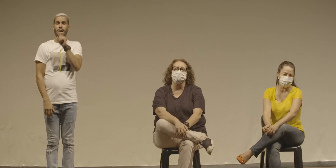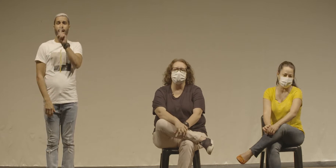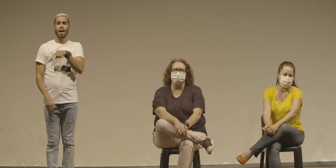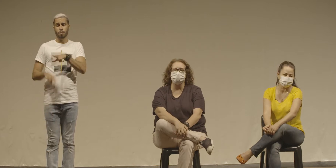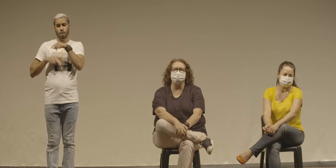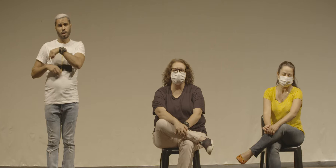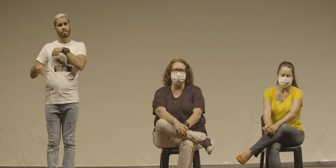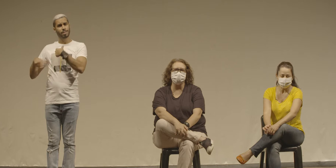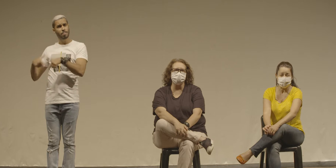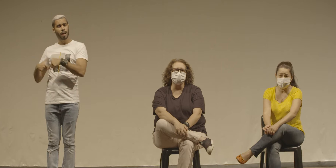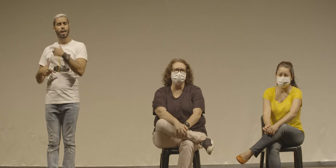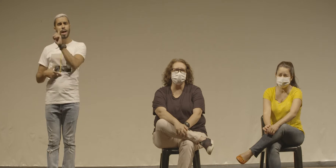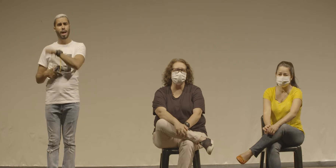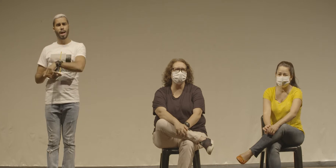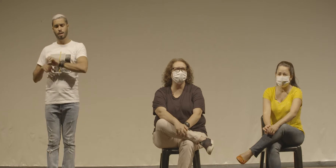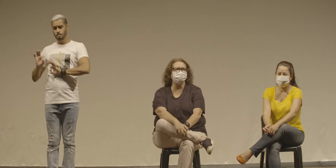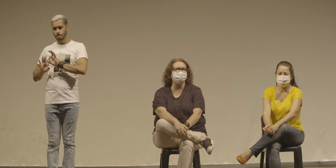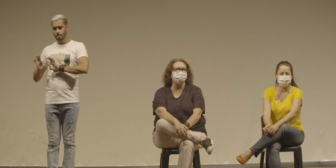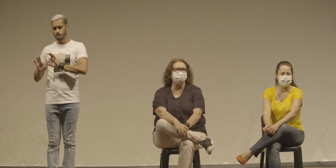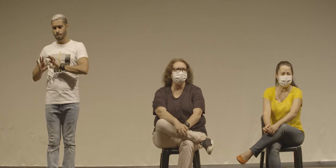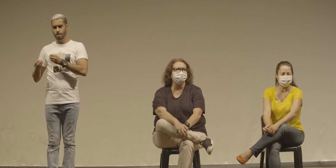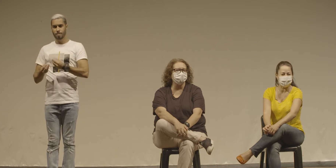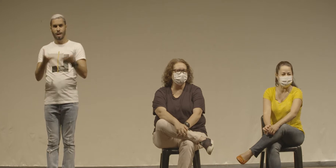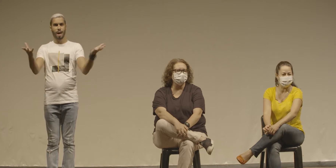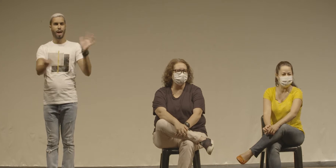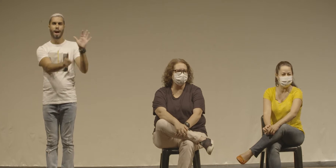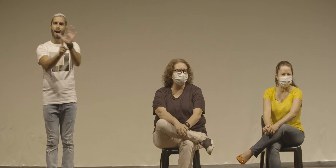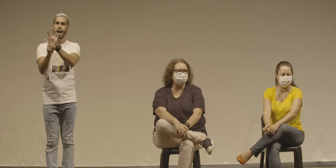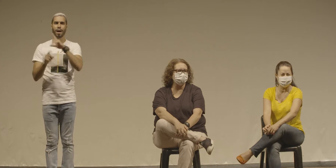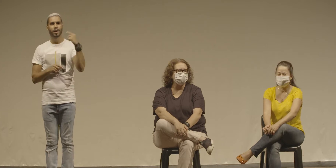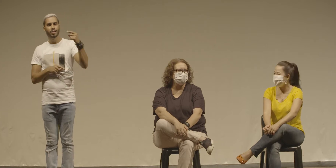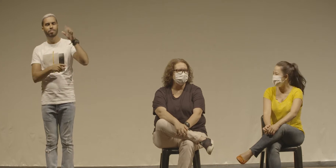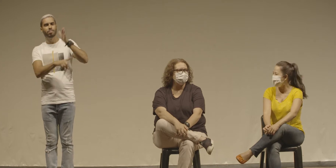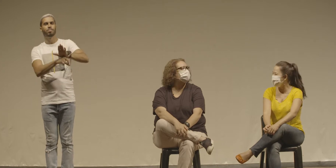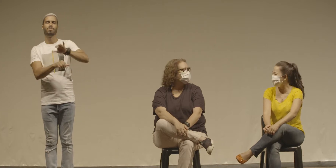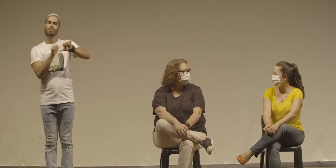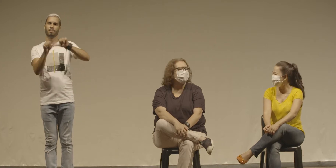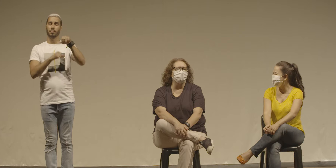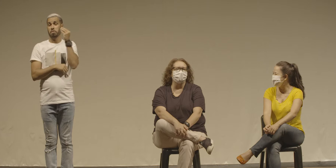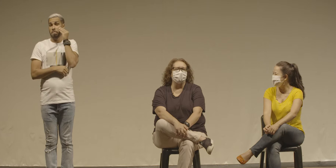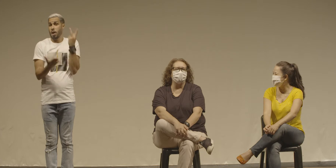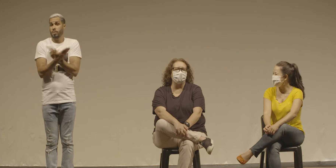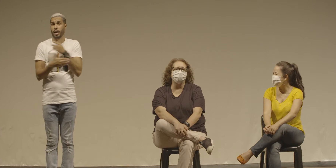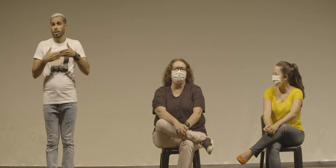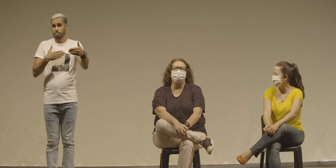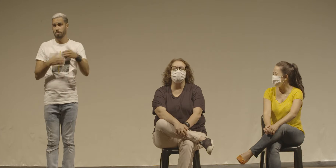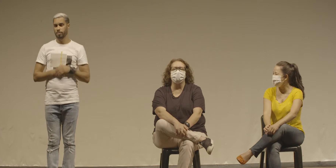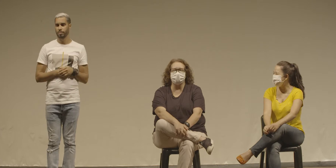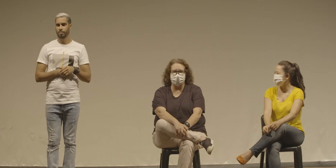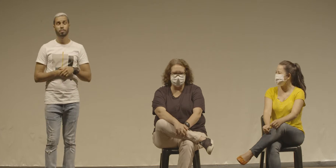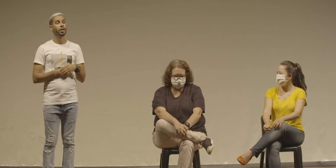faça diferença. E vamos ver o que acontece a partir de então, né? É isso aí.